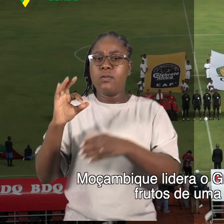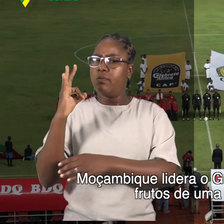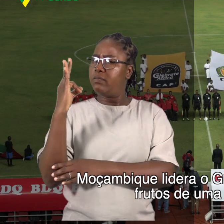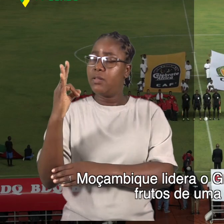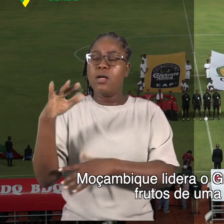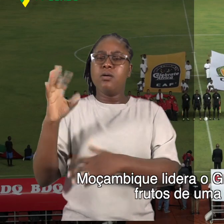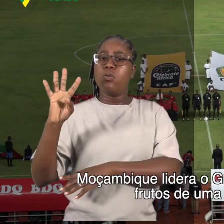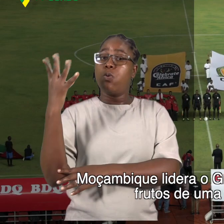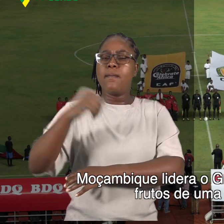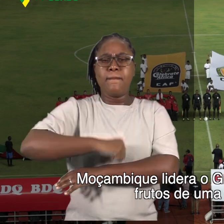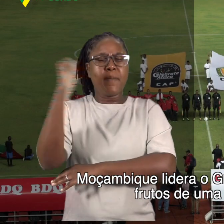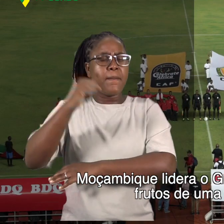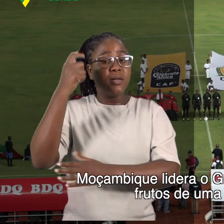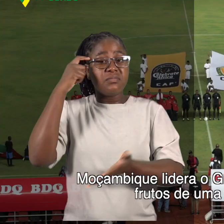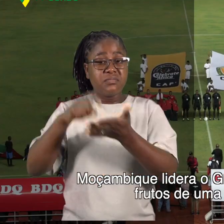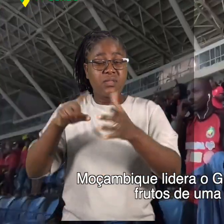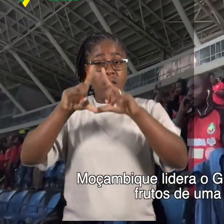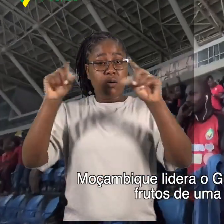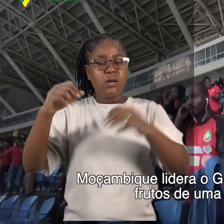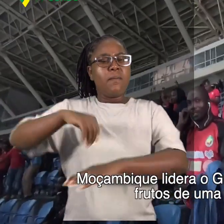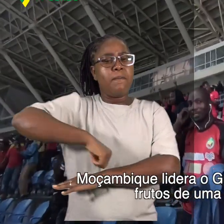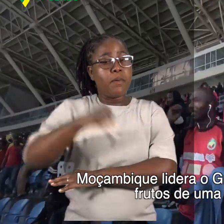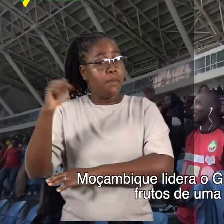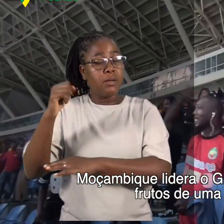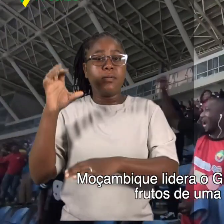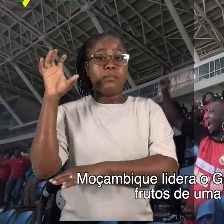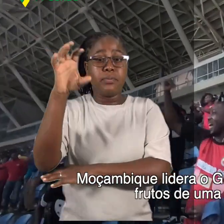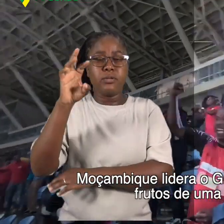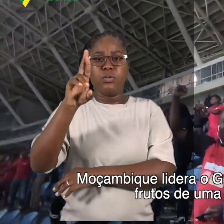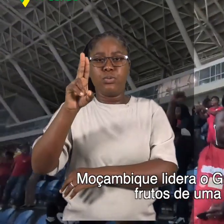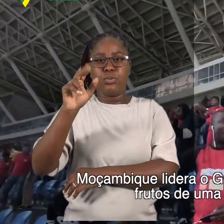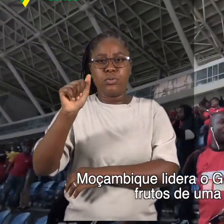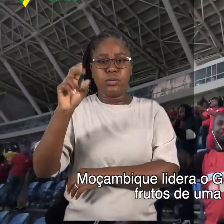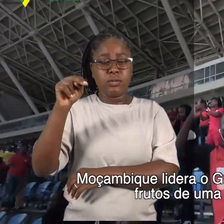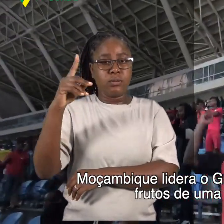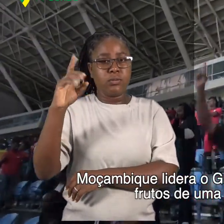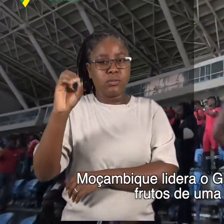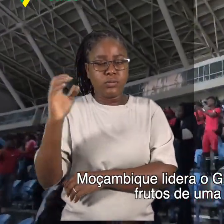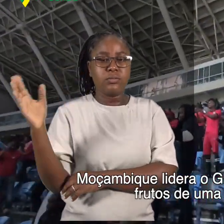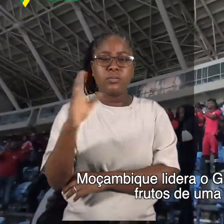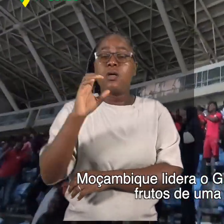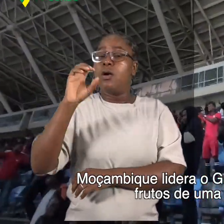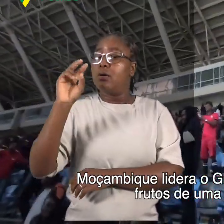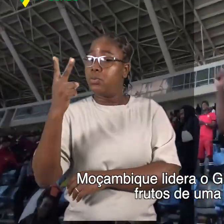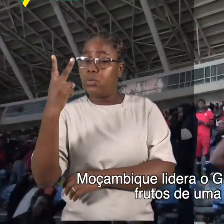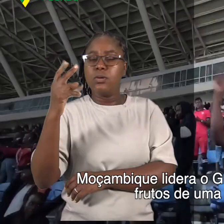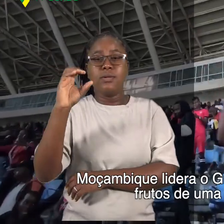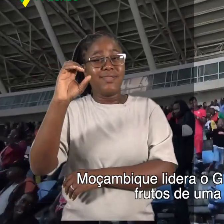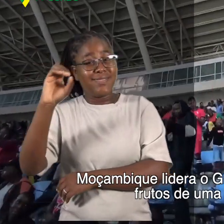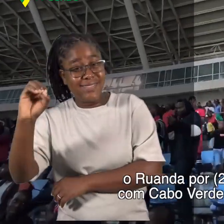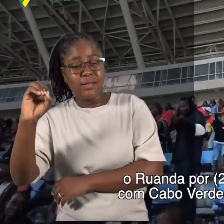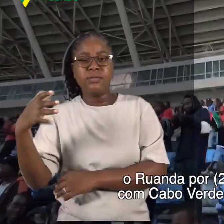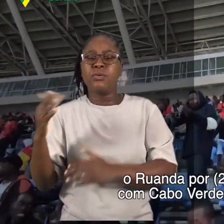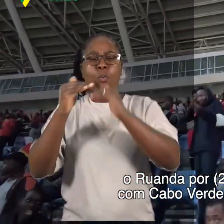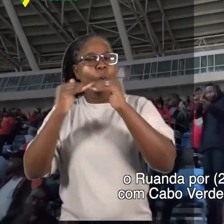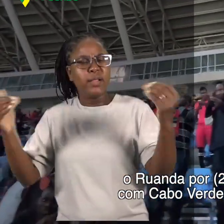Moçambique lidera o grupo F com quatro pontos, frutos de uma vitória sobre o Ruanda por 2-0 e